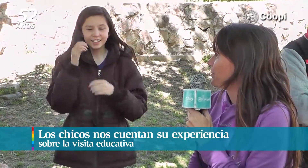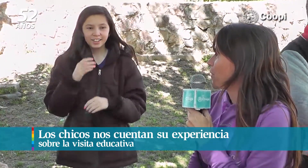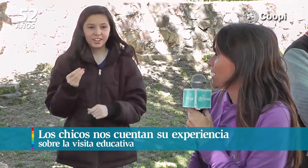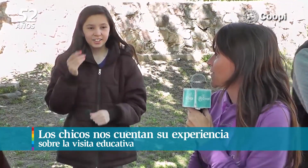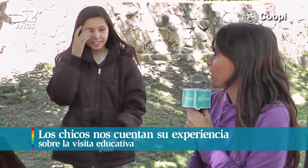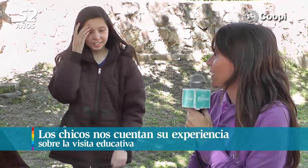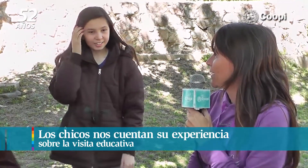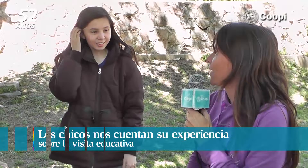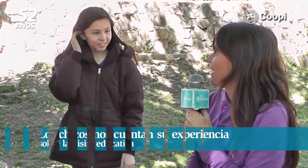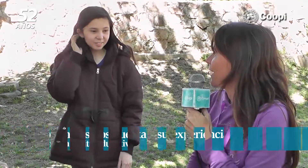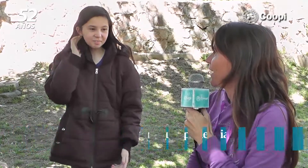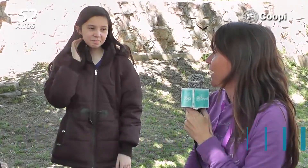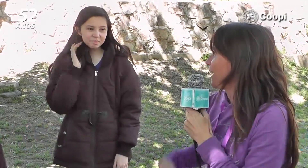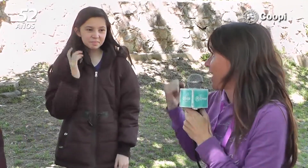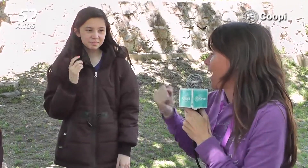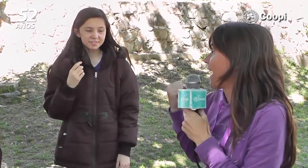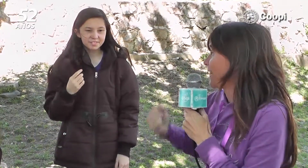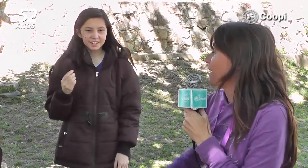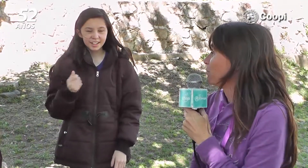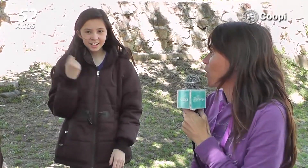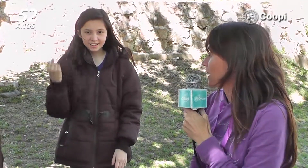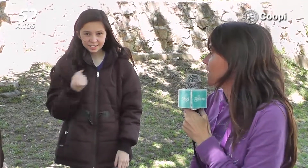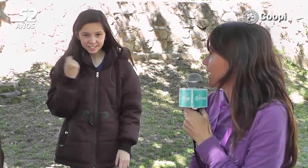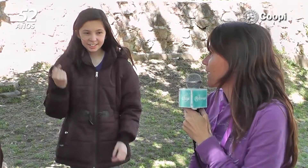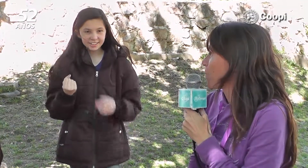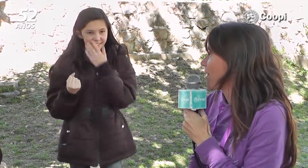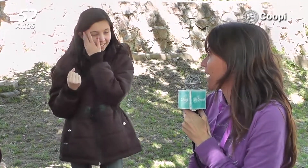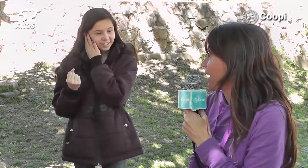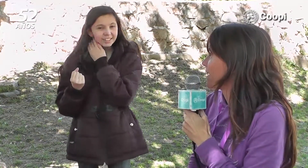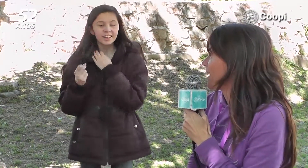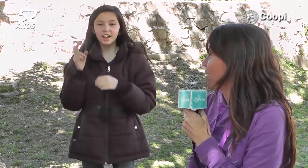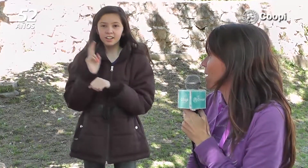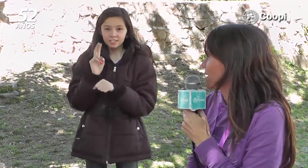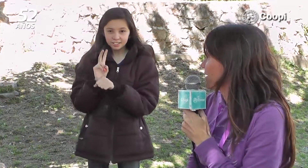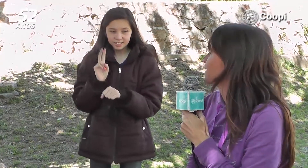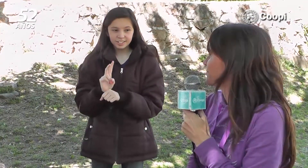Por eso es tan importante cuidarla al agua,